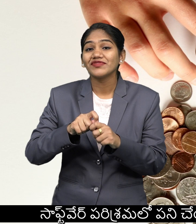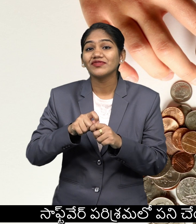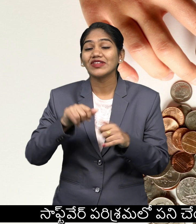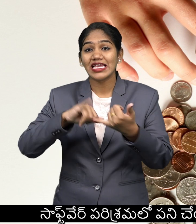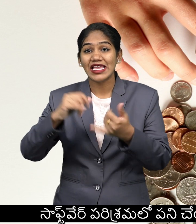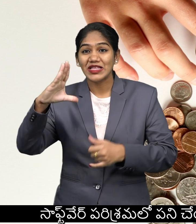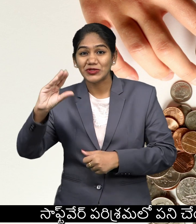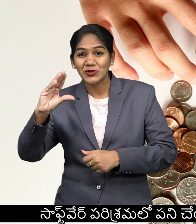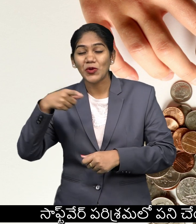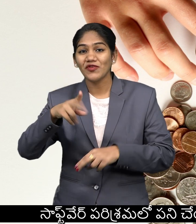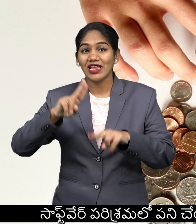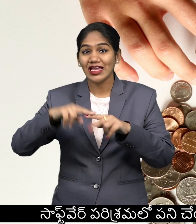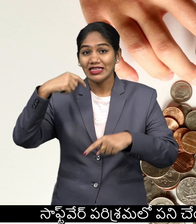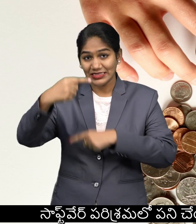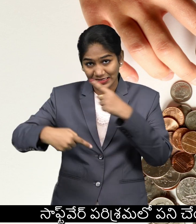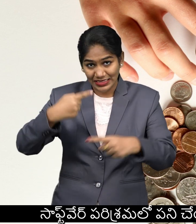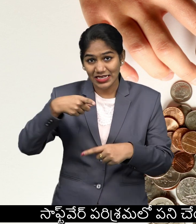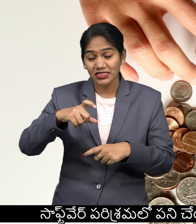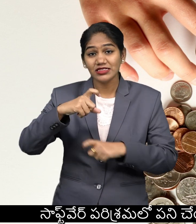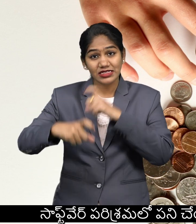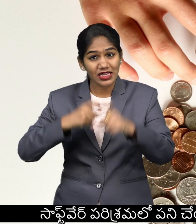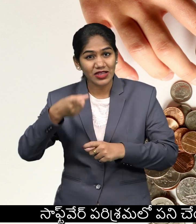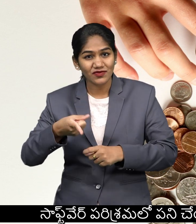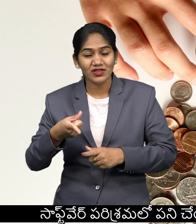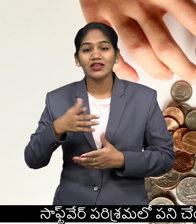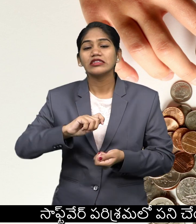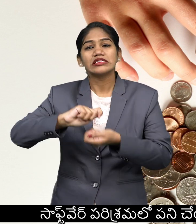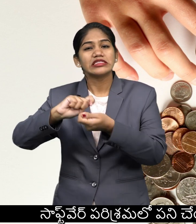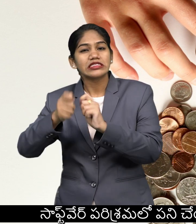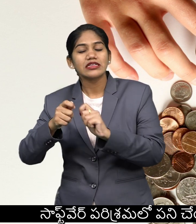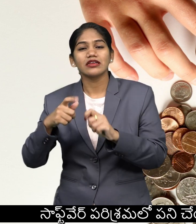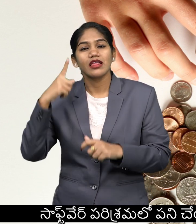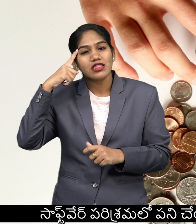సాఫ్ట్వేర్ పరిశ్రమలో పనిచేయడం వారి జీవితానికి ఓదార్పునిచ్చింది.